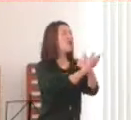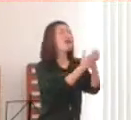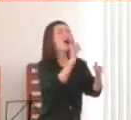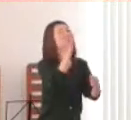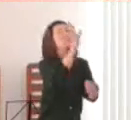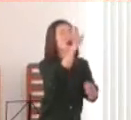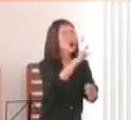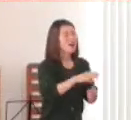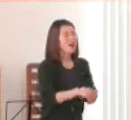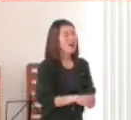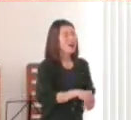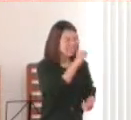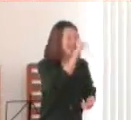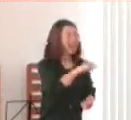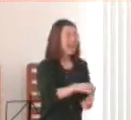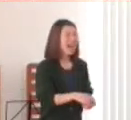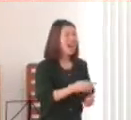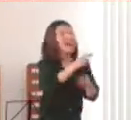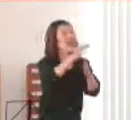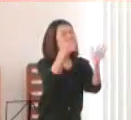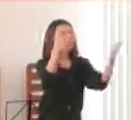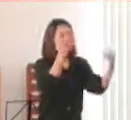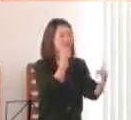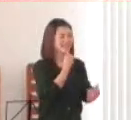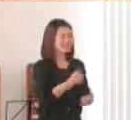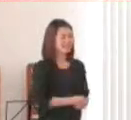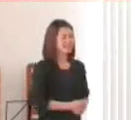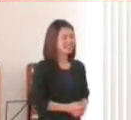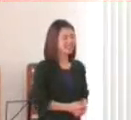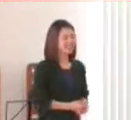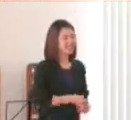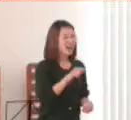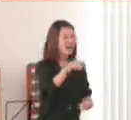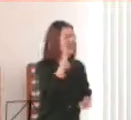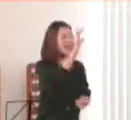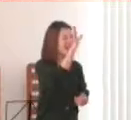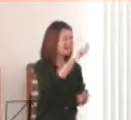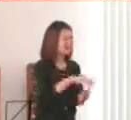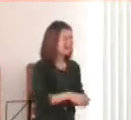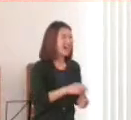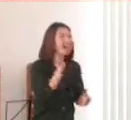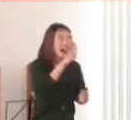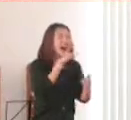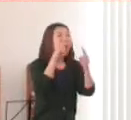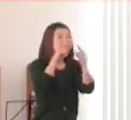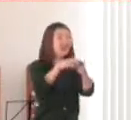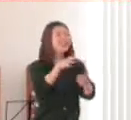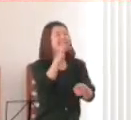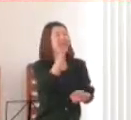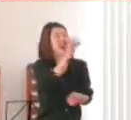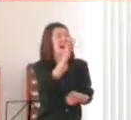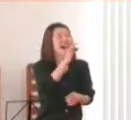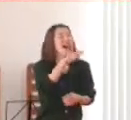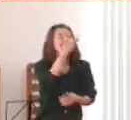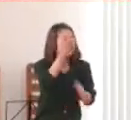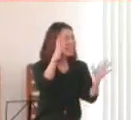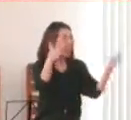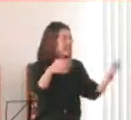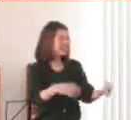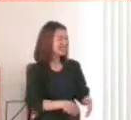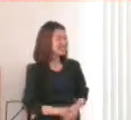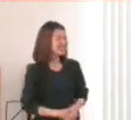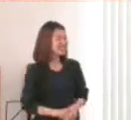ね、こんなすごい保険がタダで入れるんですよ、電話してくださいみたいなですね、